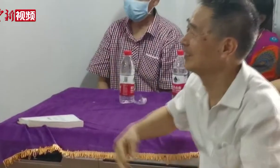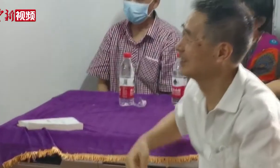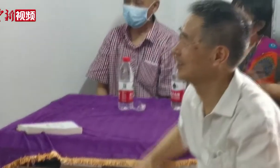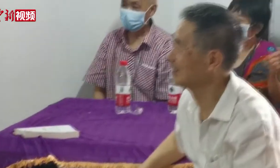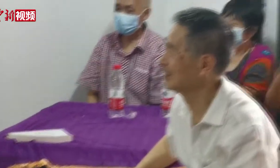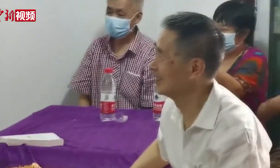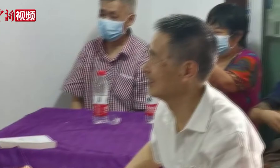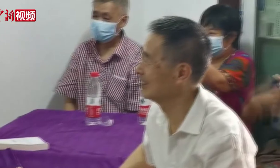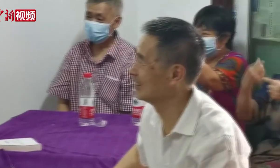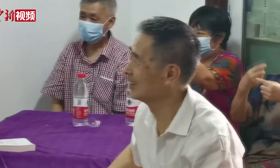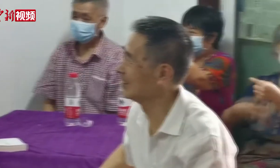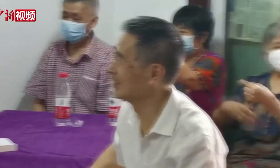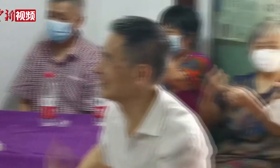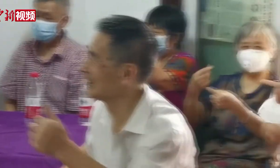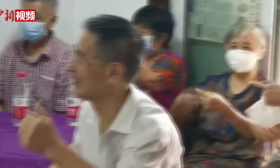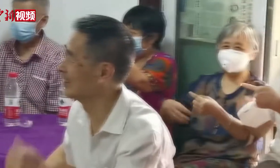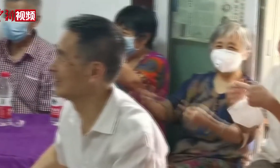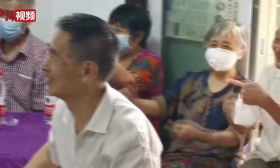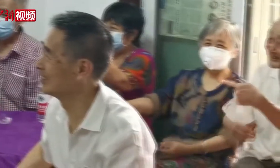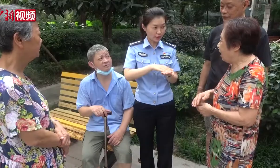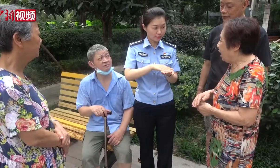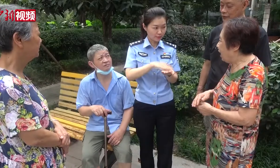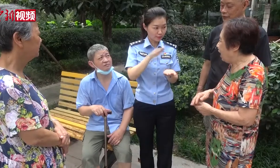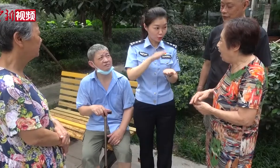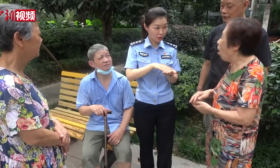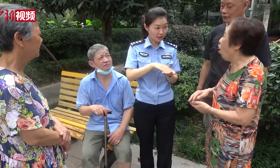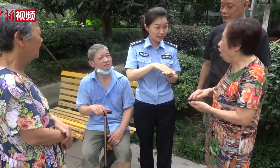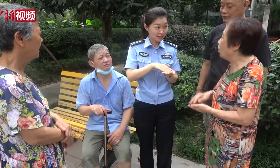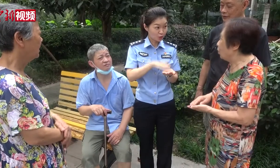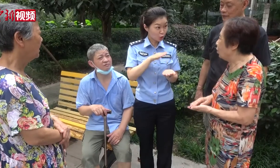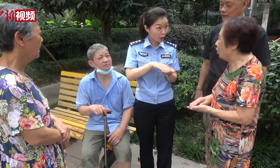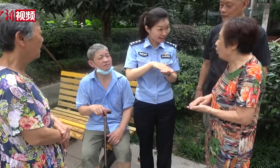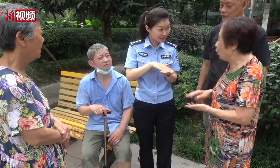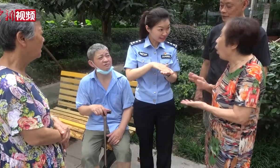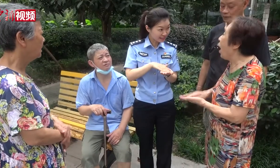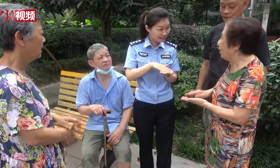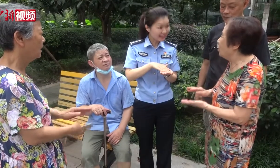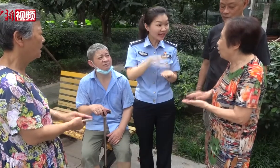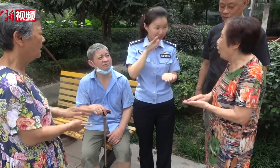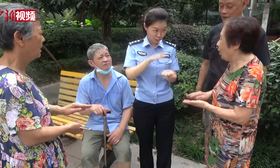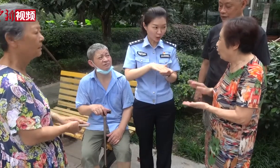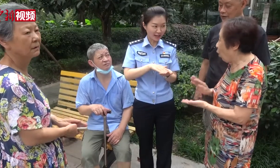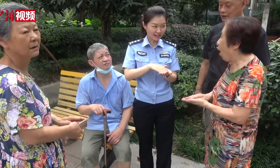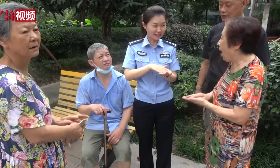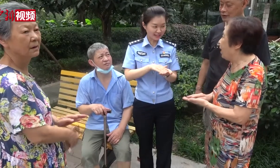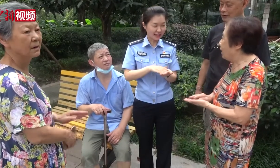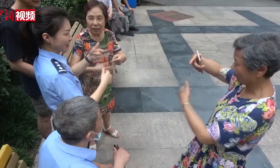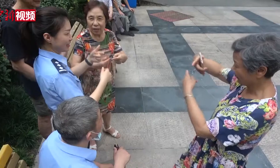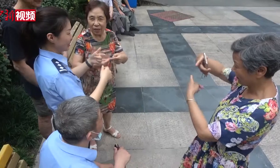警何巧手随嘴动为大家讲解民法典。何巧介绍，他所在的这个辖区里有一个环建房小区，常